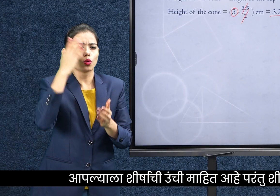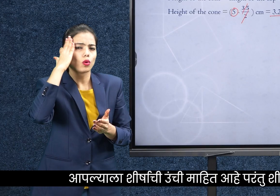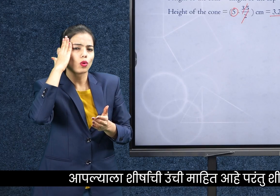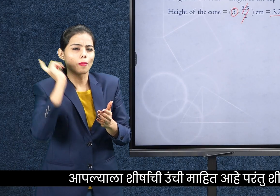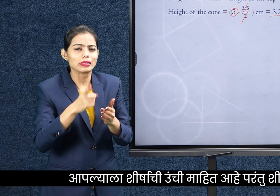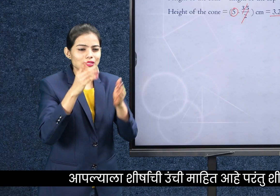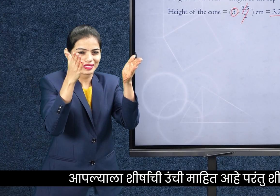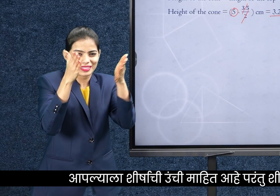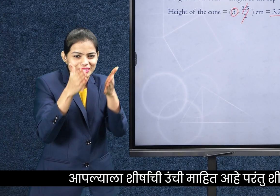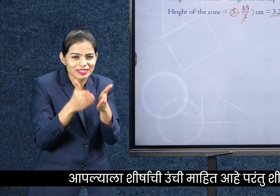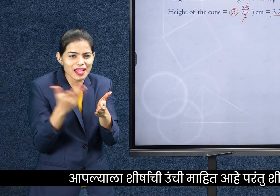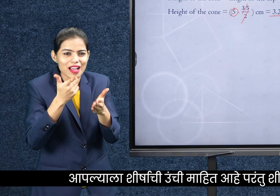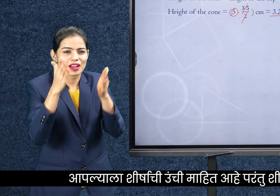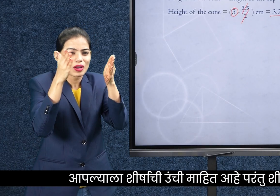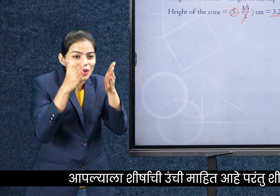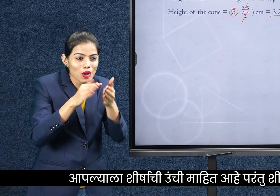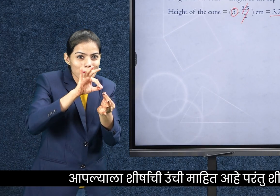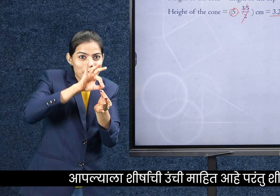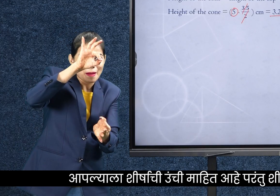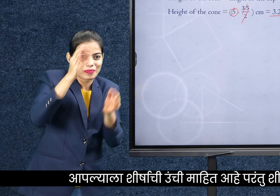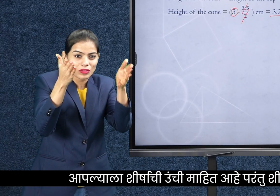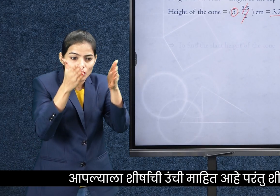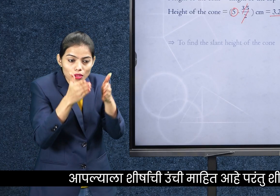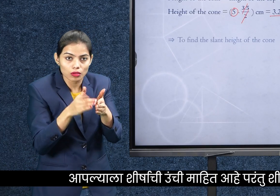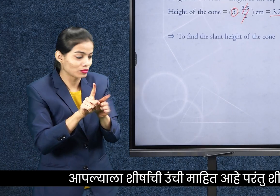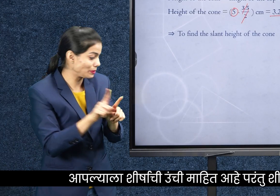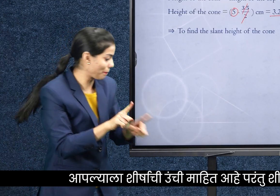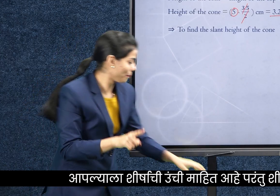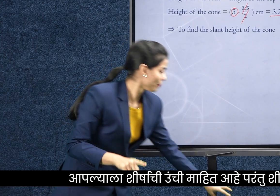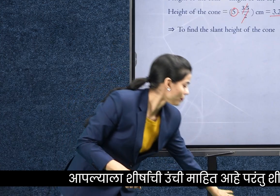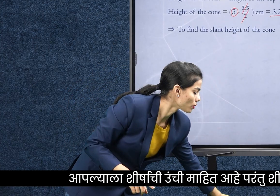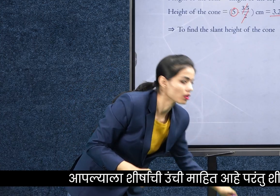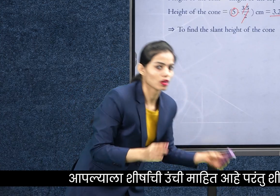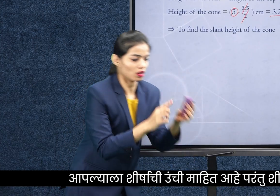आपल्याला शीर्षाची उंची माहीत आहे, परंतु शंकूची तिरकी उंची नाही.